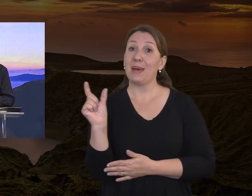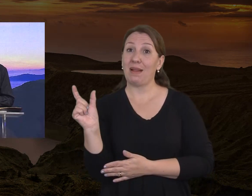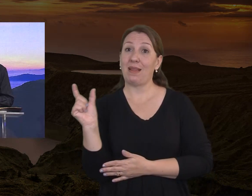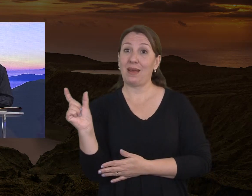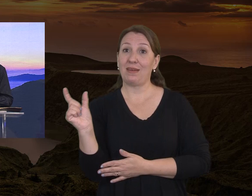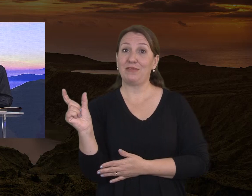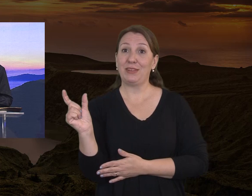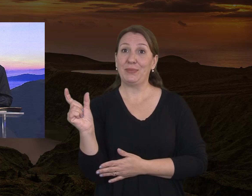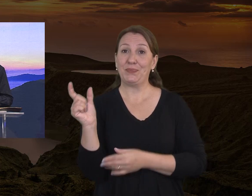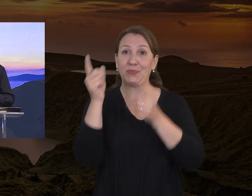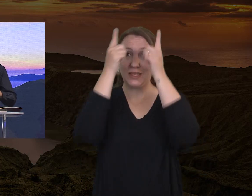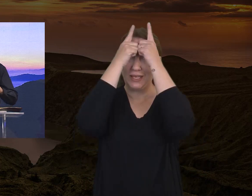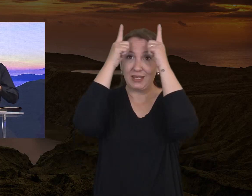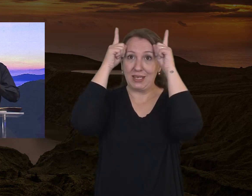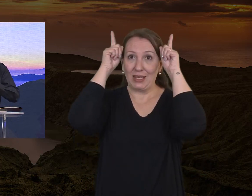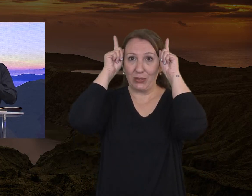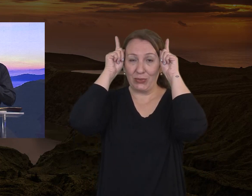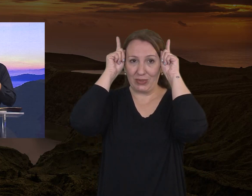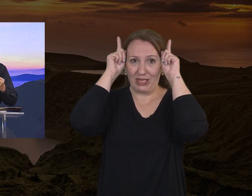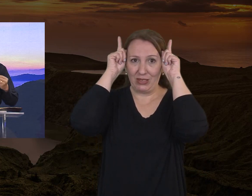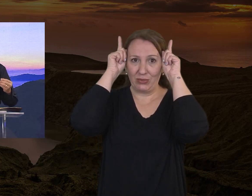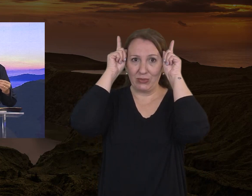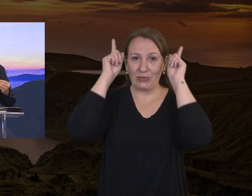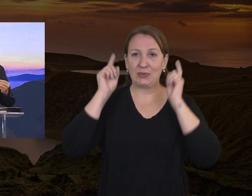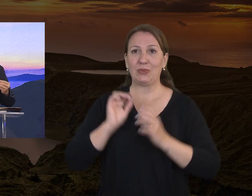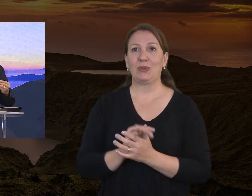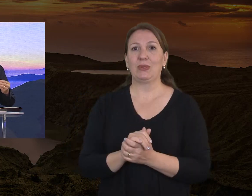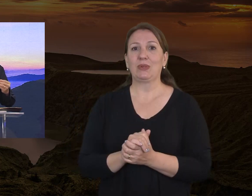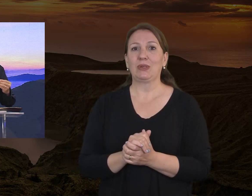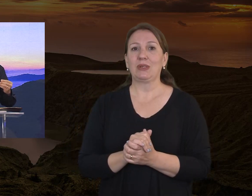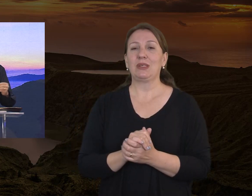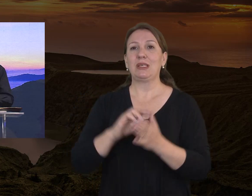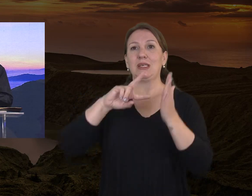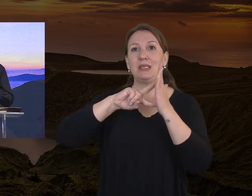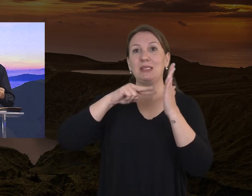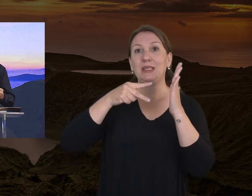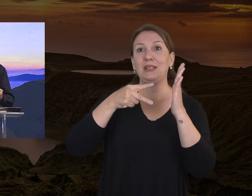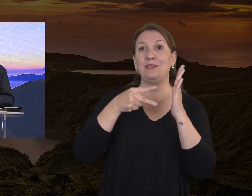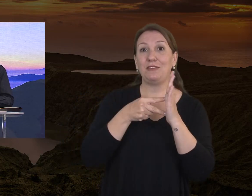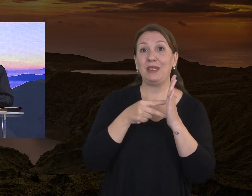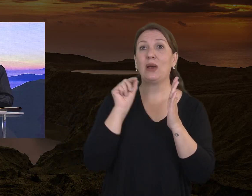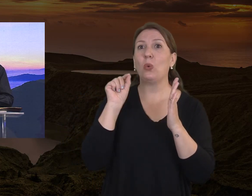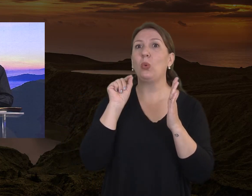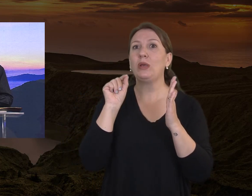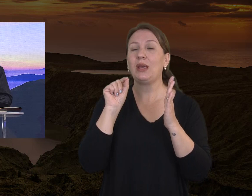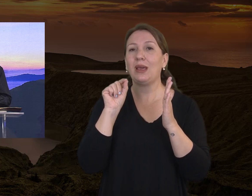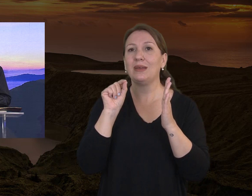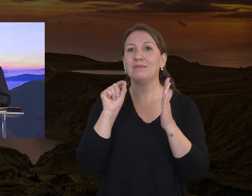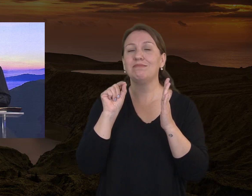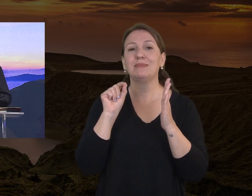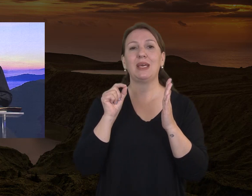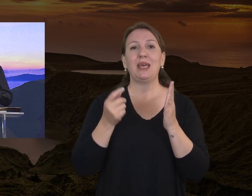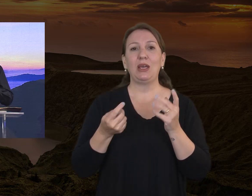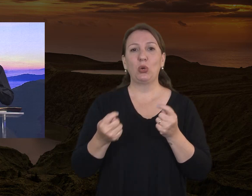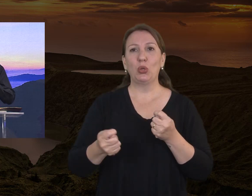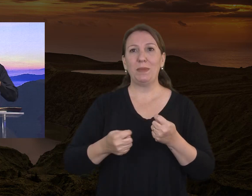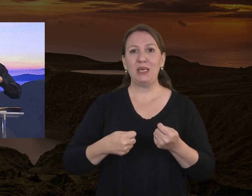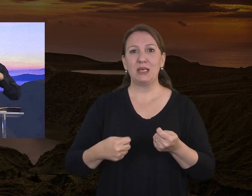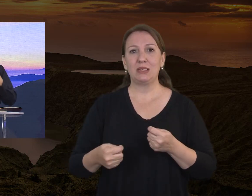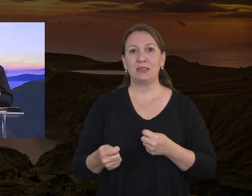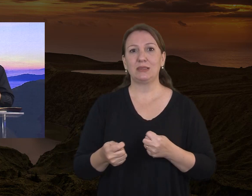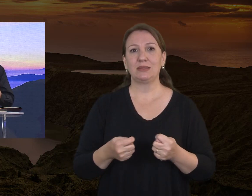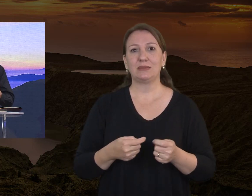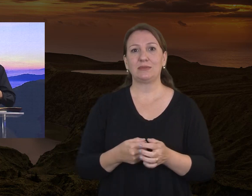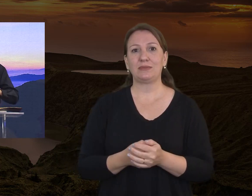Oikonomia significa um gerenciamento da casa de Deus. Oikos, em grego, refere-se